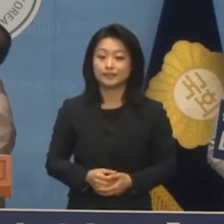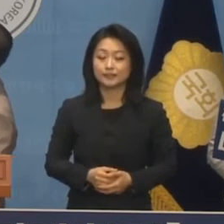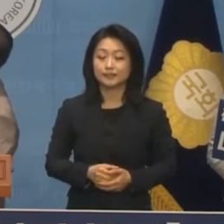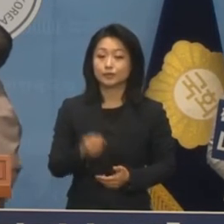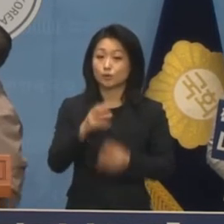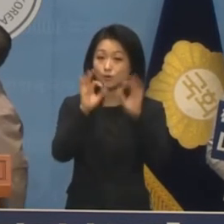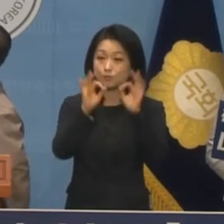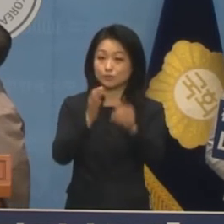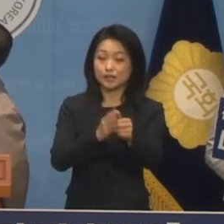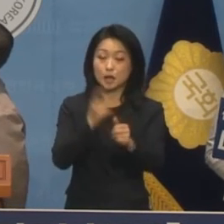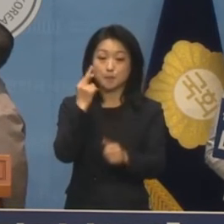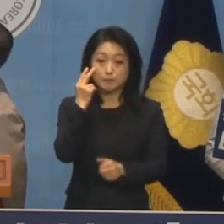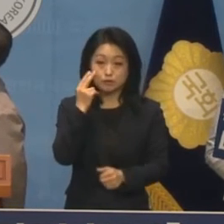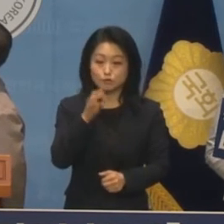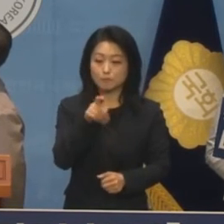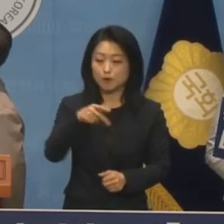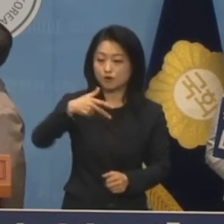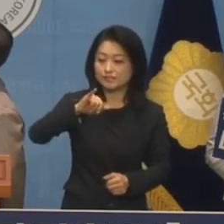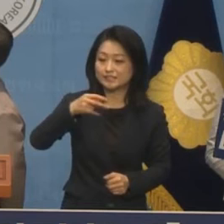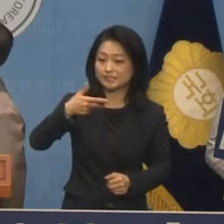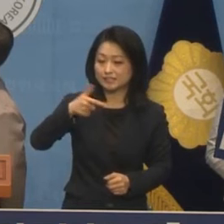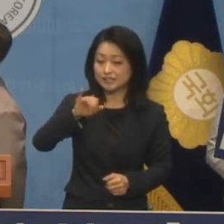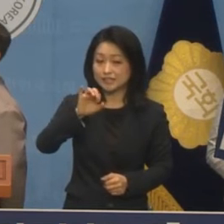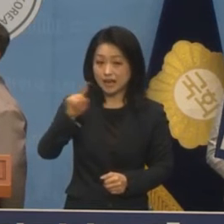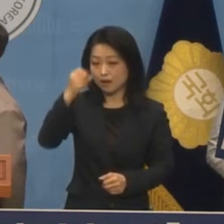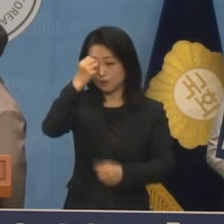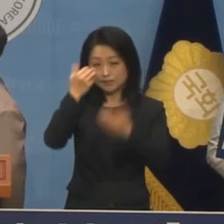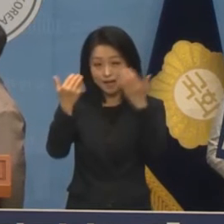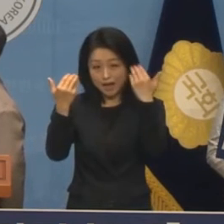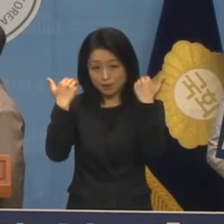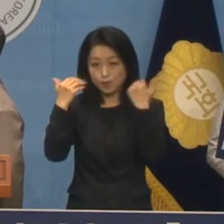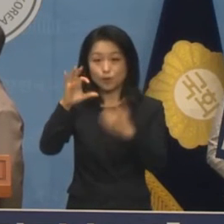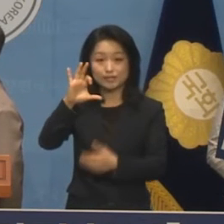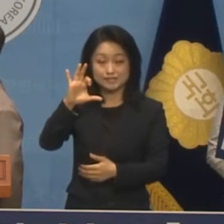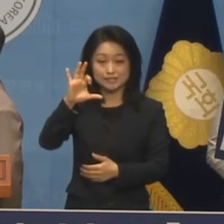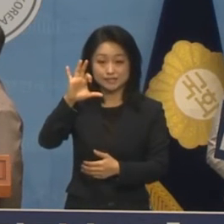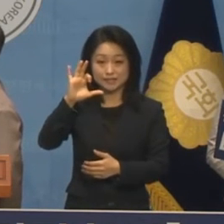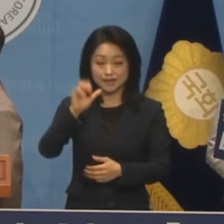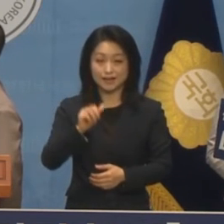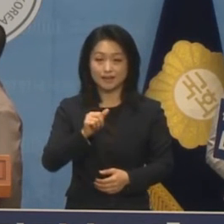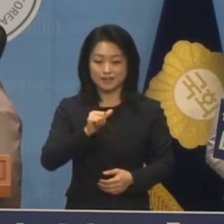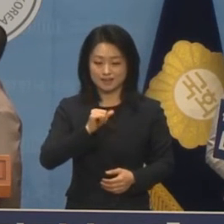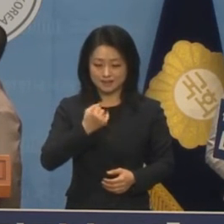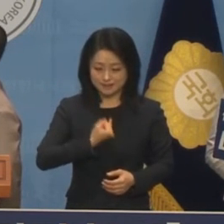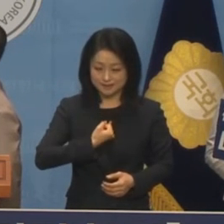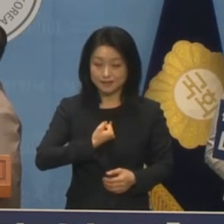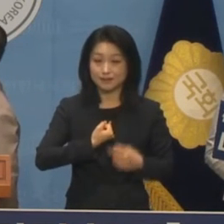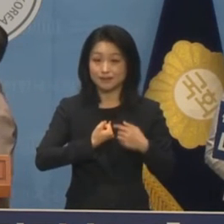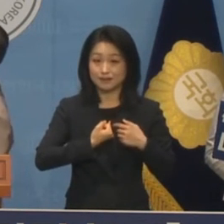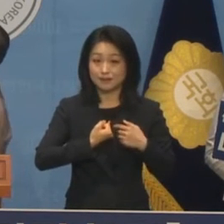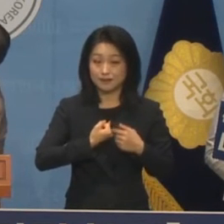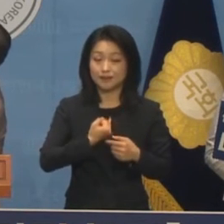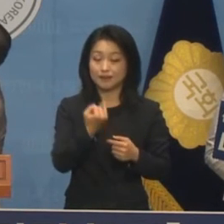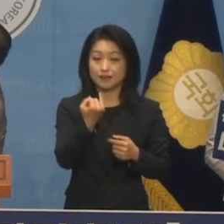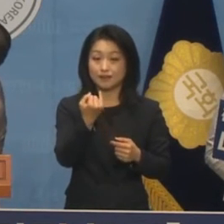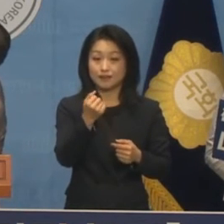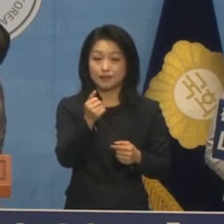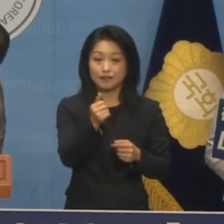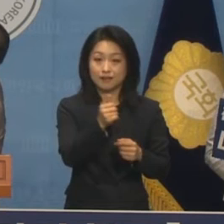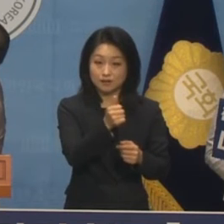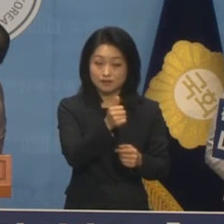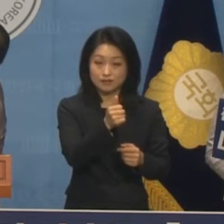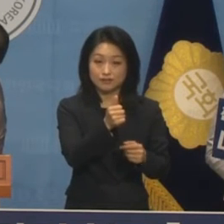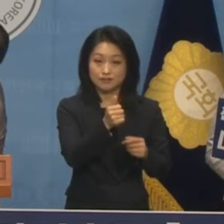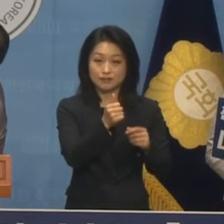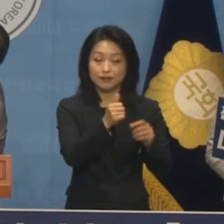보실까요? 미국 버지니아 고등학교 화장실에서는 트랜스젠더가 남성 성기 있는 여자라는 자가 들어가서 여자